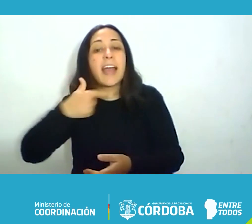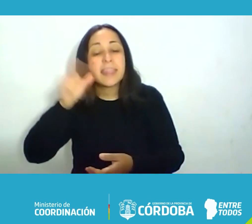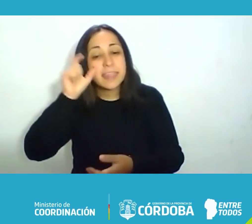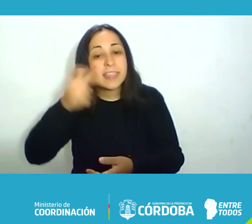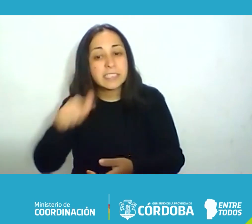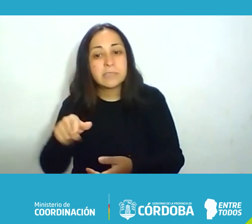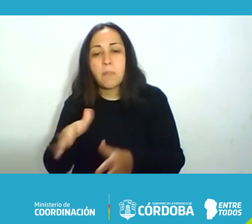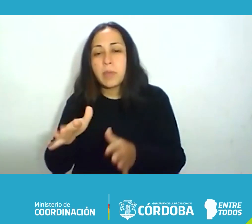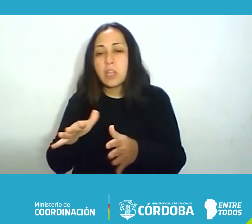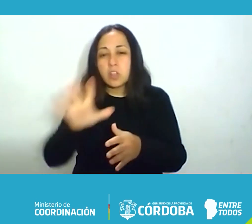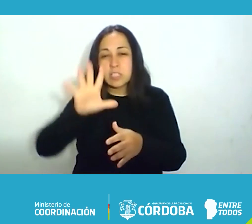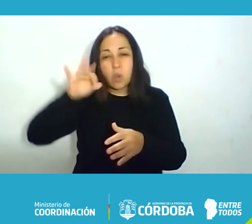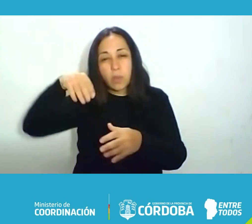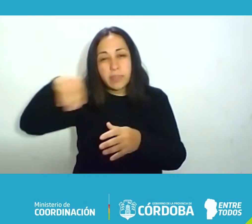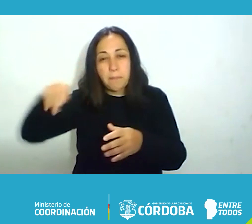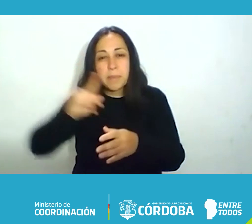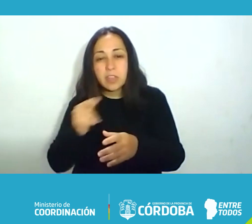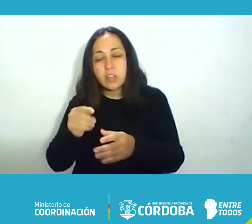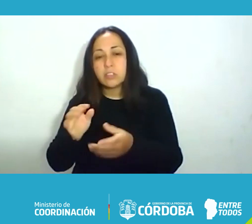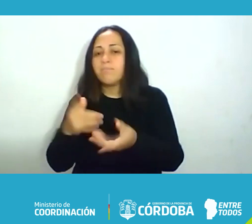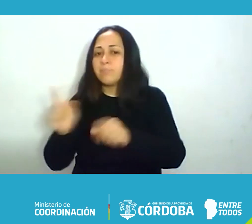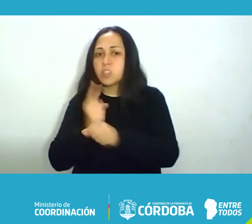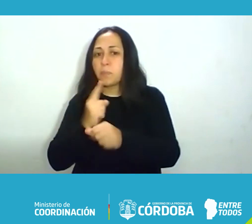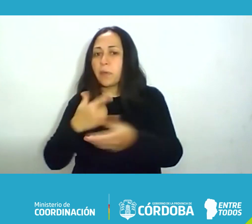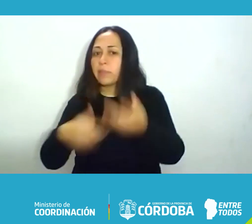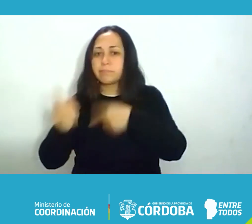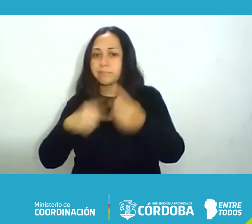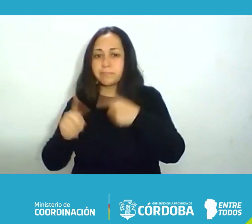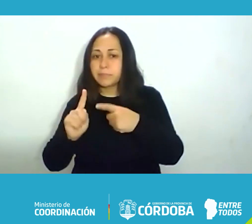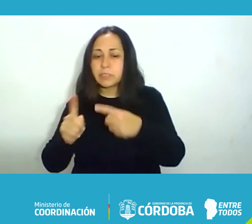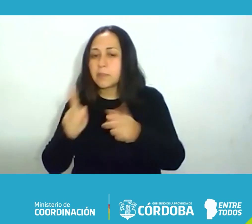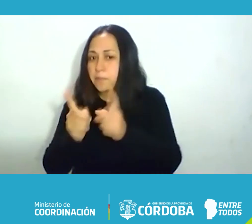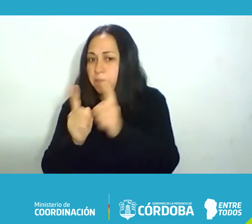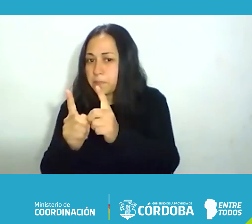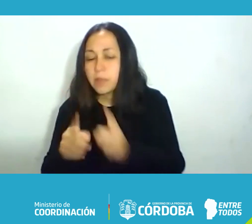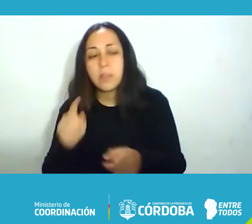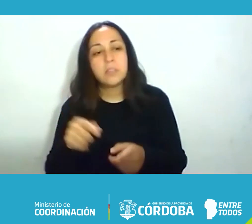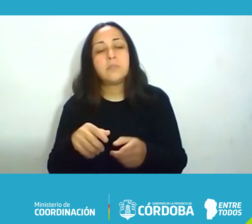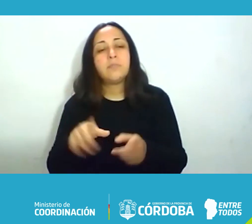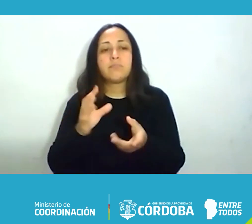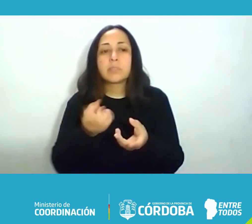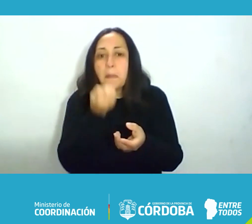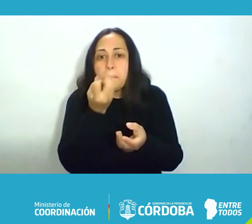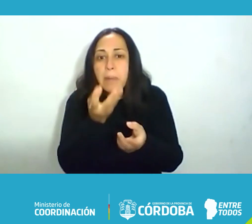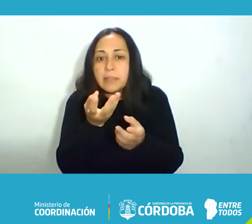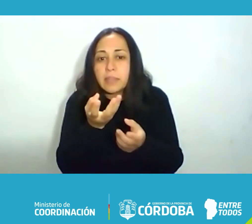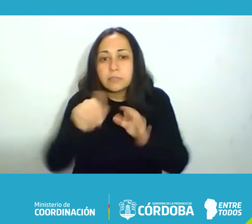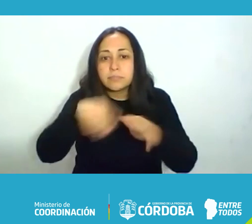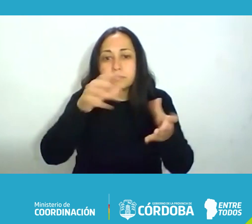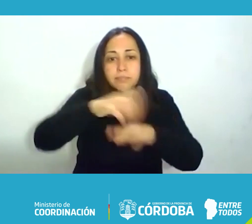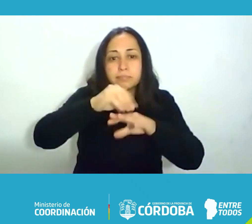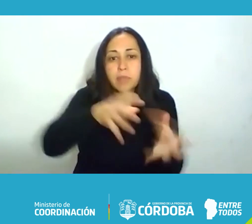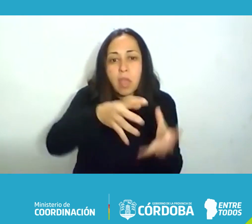de 50 metros máximo, eso es lo irreversible. En cuanto a las hectáreas endémicas, se debe extraer con mucho cuidado, deben ser replantadas, se deben evitar